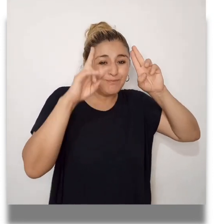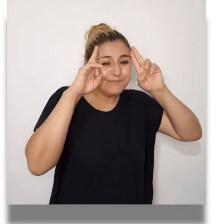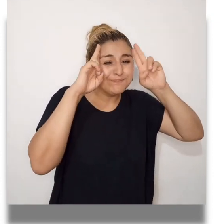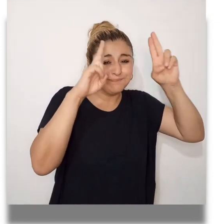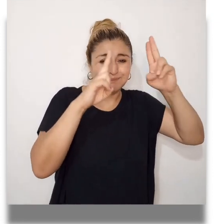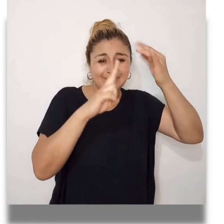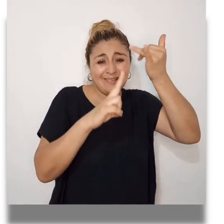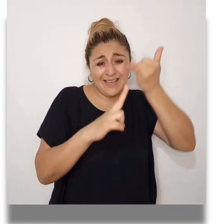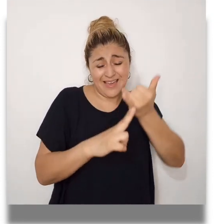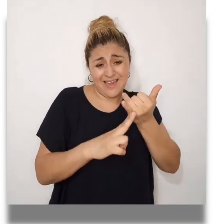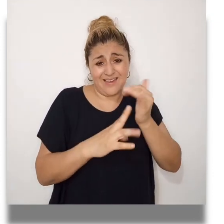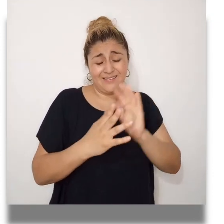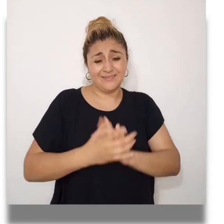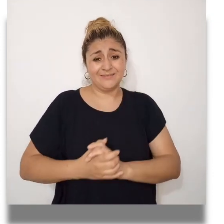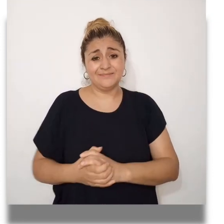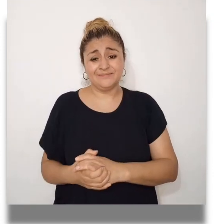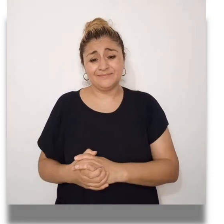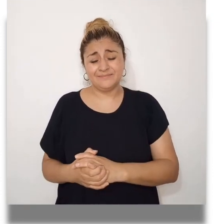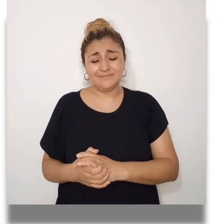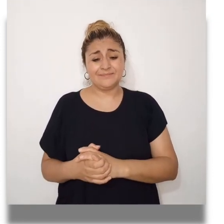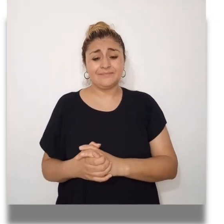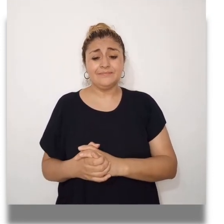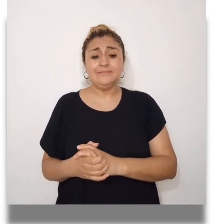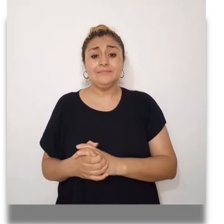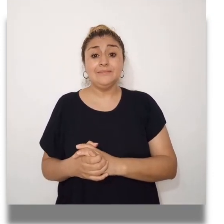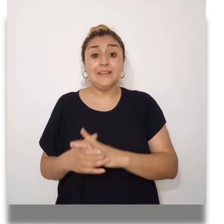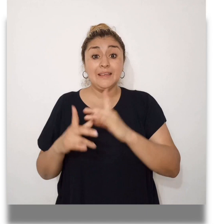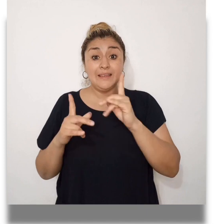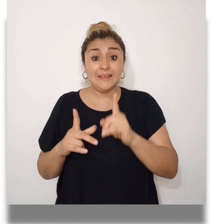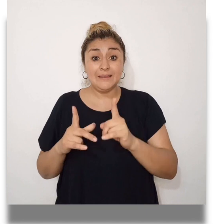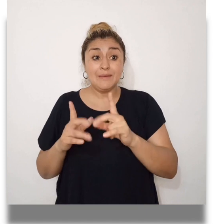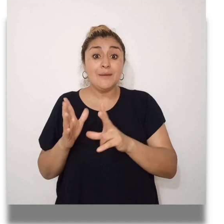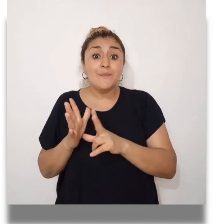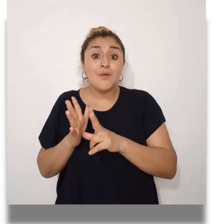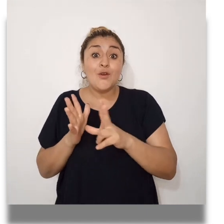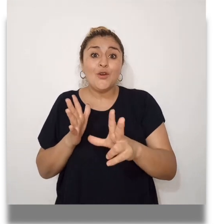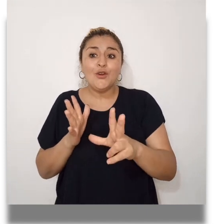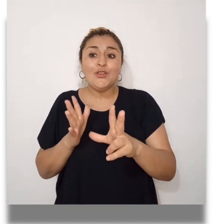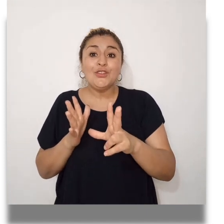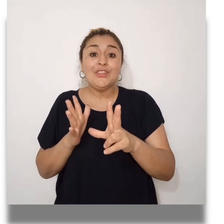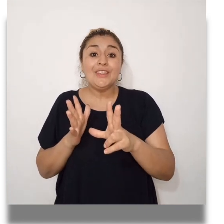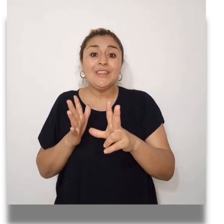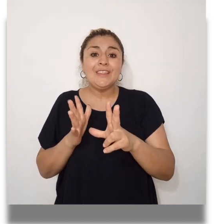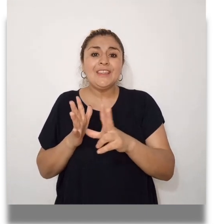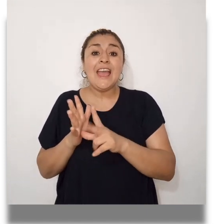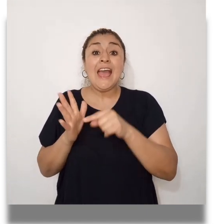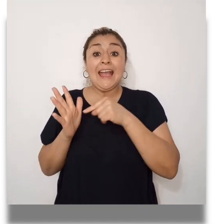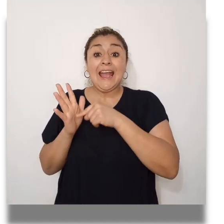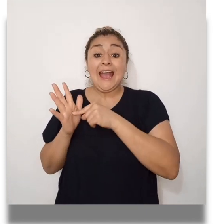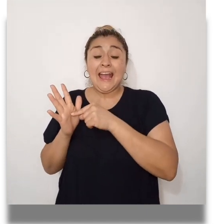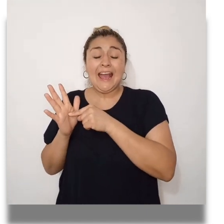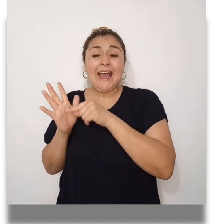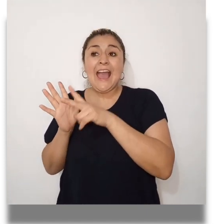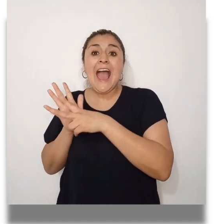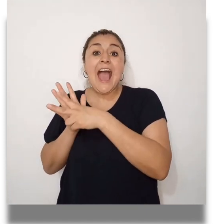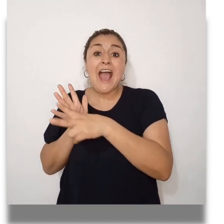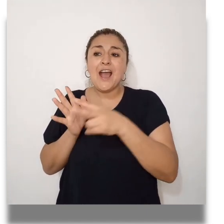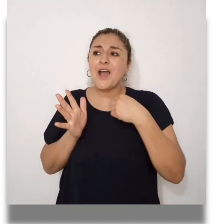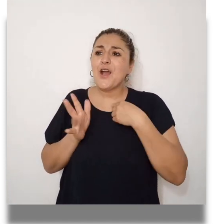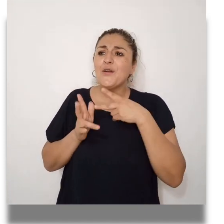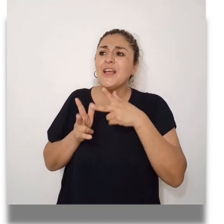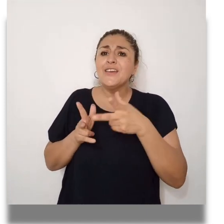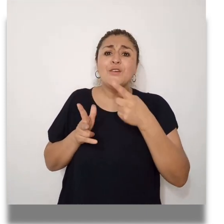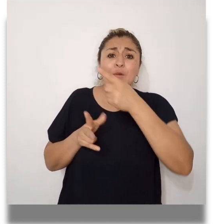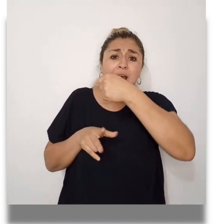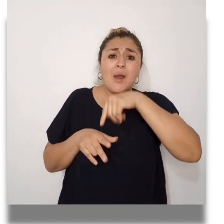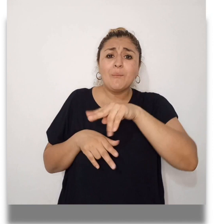pas que là sont les morts. Y no saben que allí están los muertos. Et que ses invités sont dans la vallée